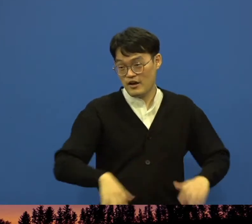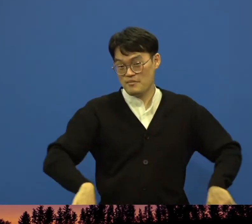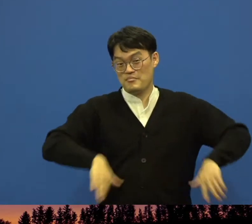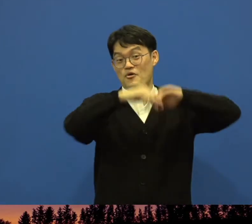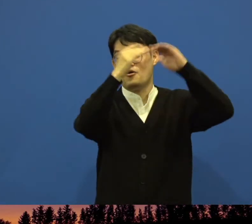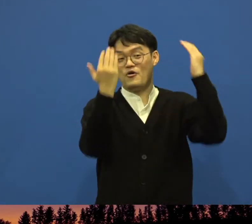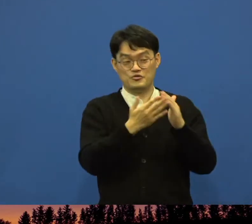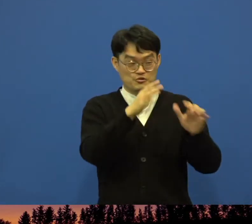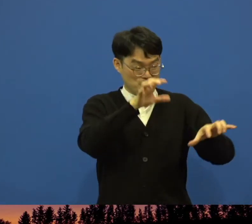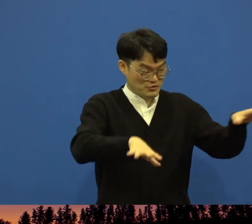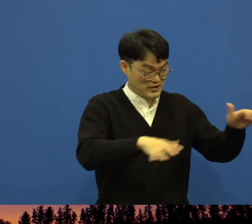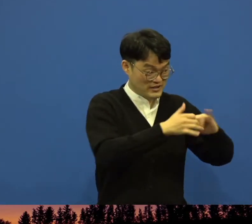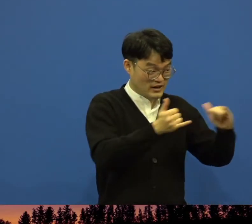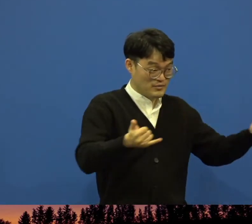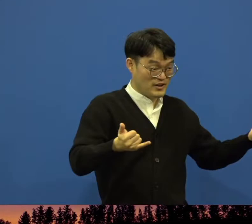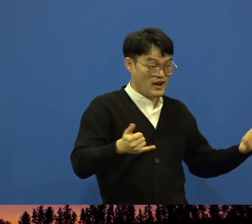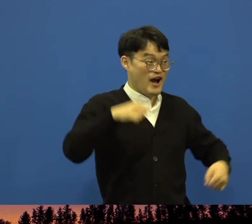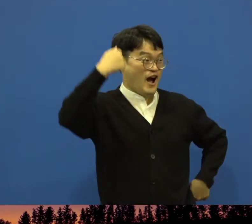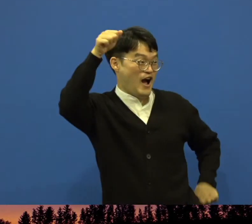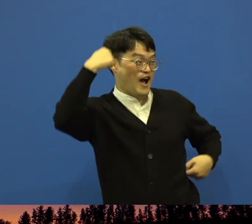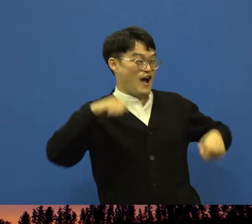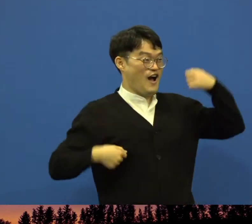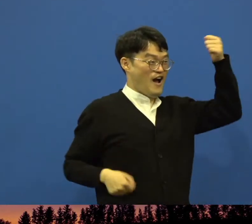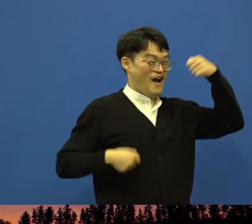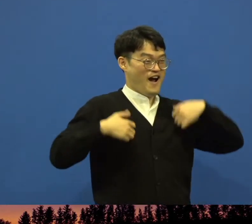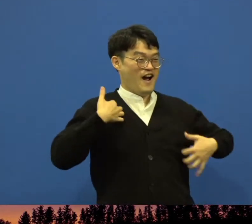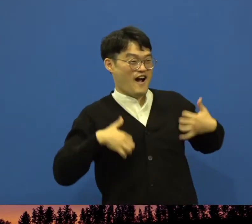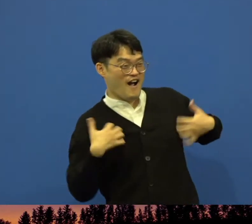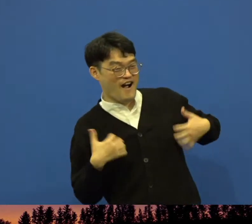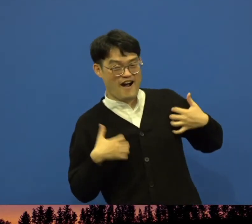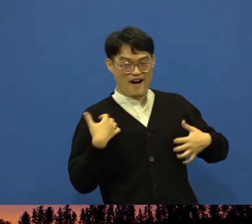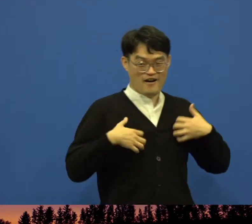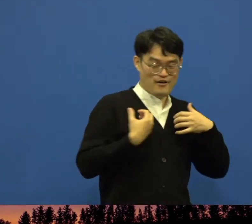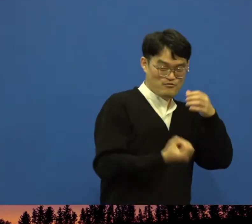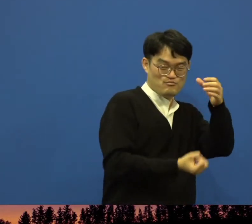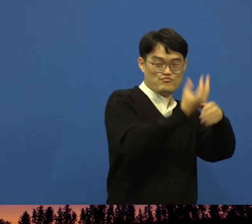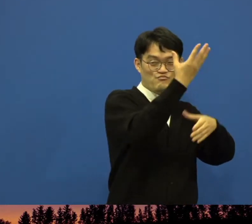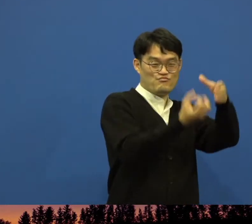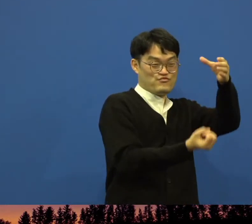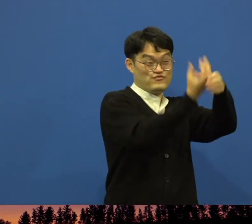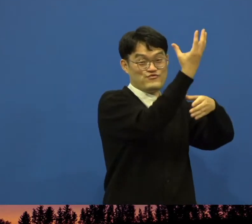온 동네 사람이 막 춤을 추는데 그 물이 터지는데